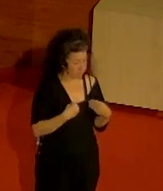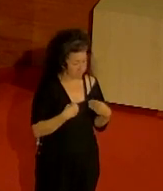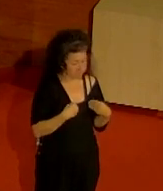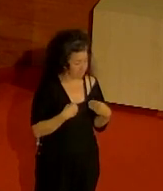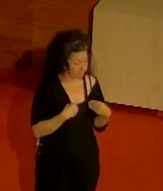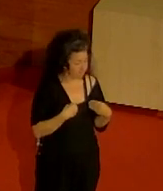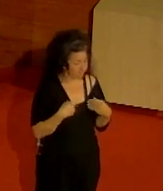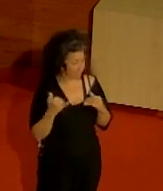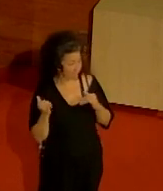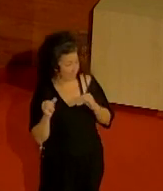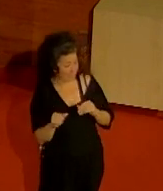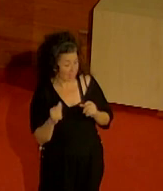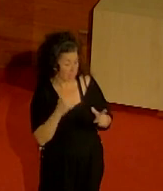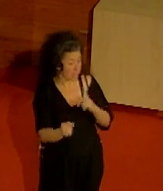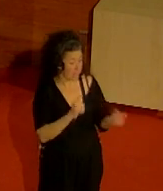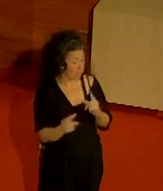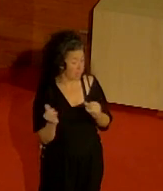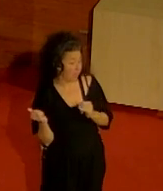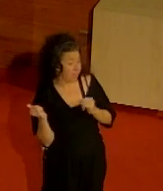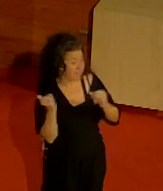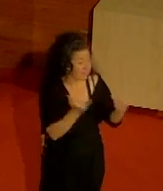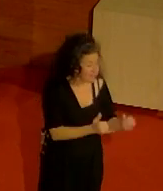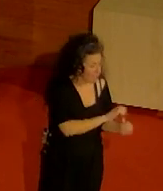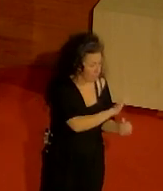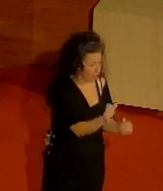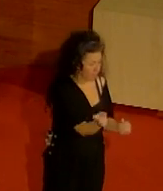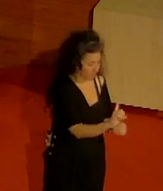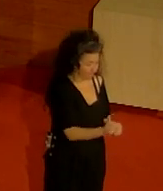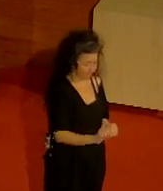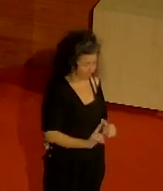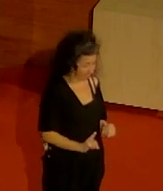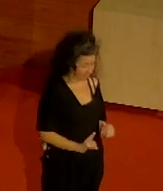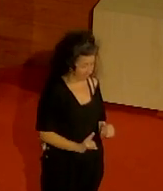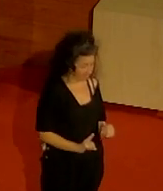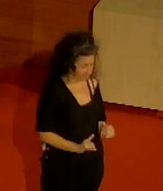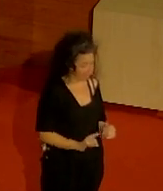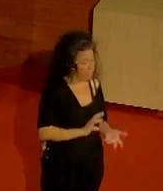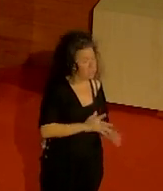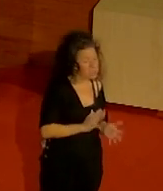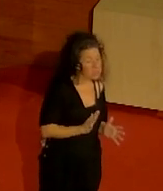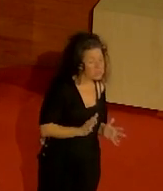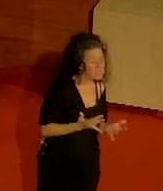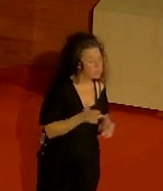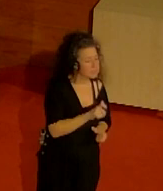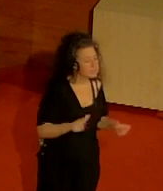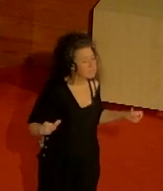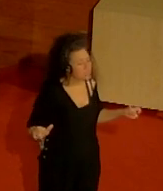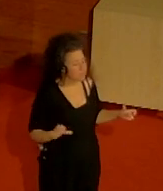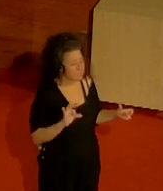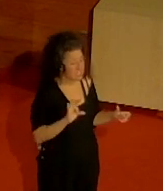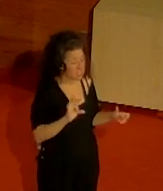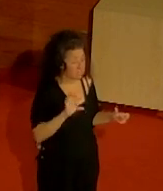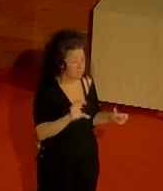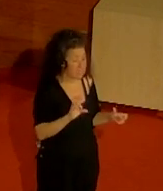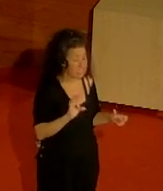a Europa, ¿no? No sé si cuando llegan las noticias cuántas personas de Sudán del Sur han llegado a Europa o